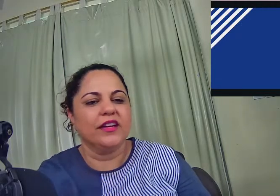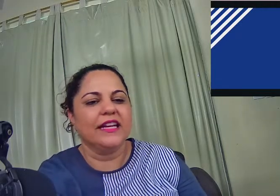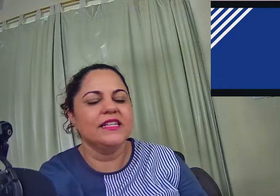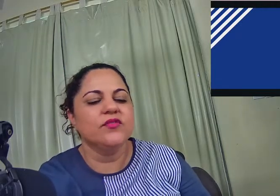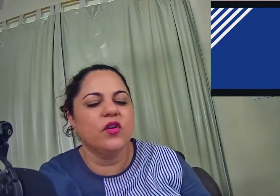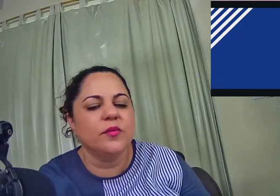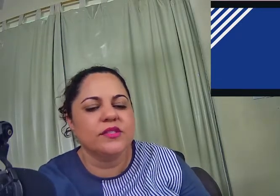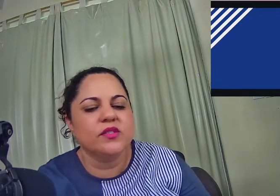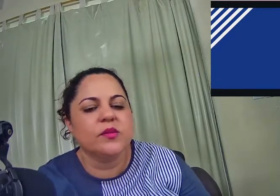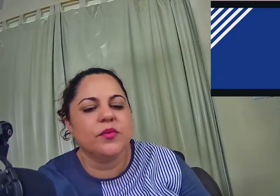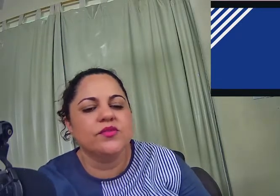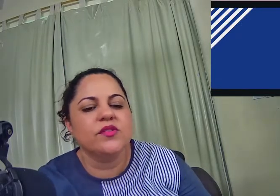Várias formas você pode usar.